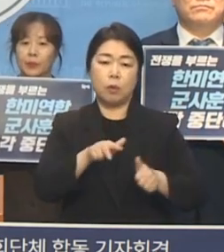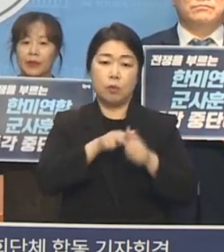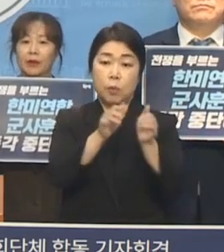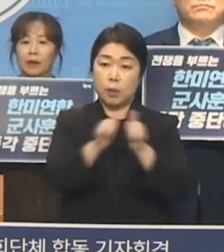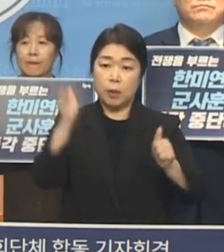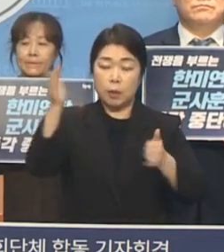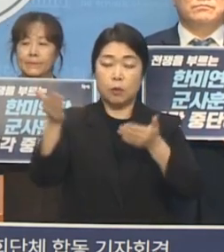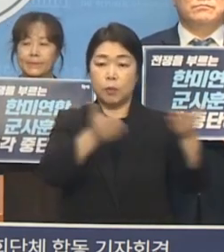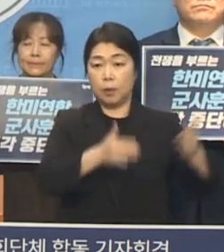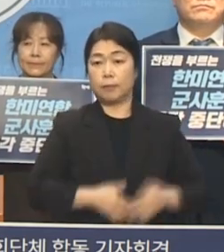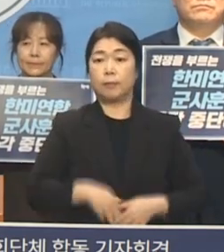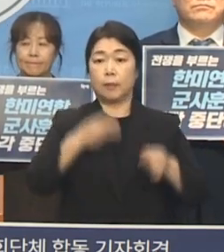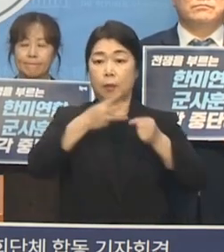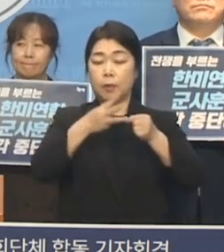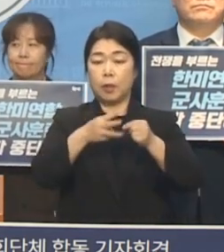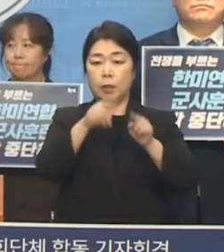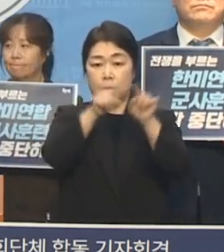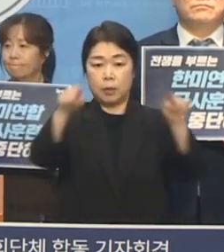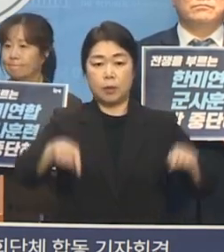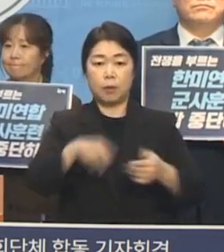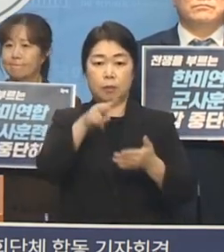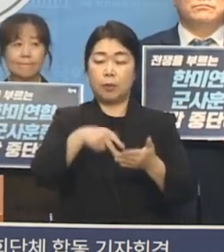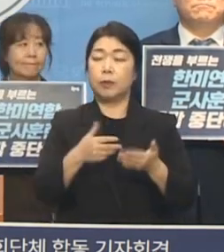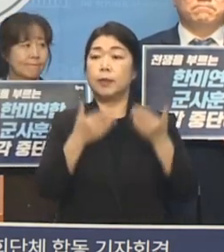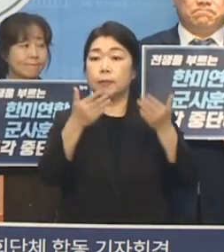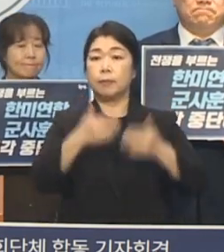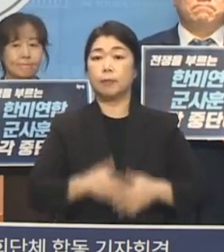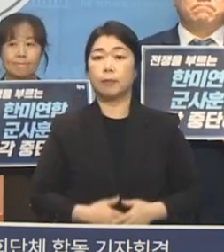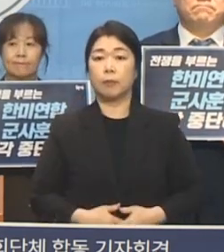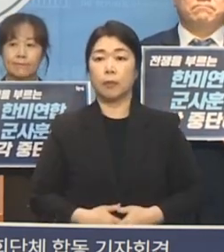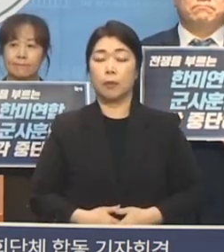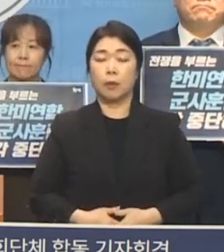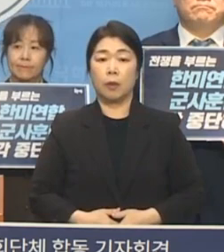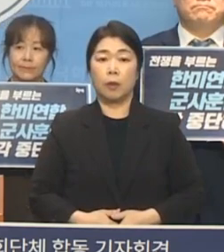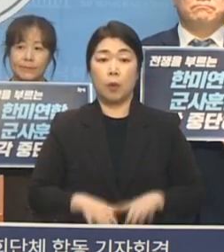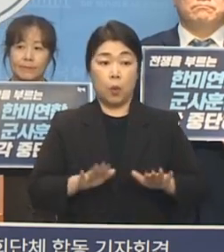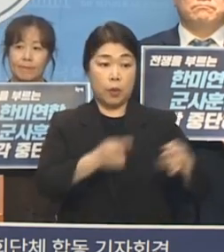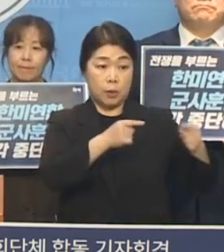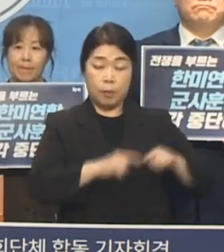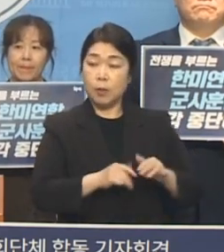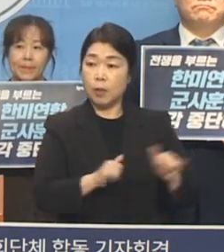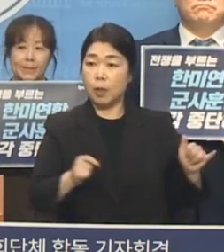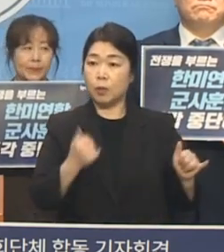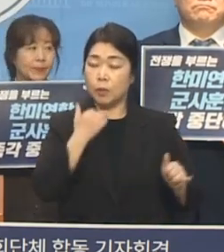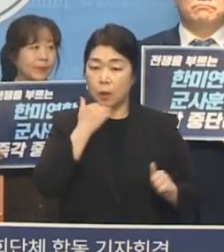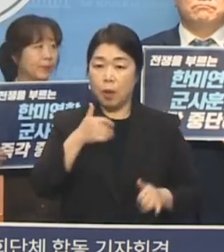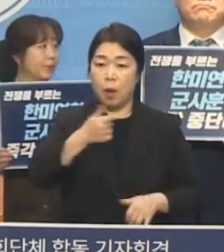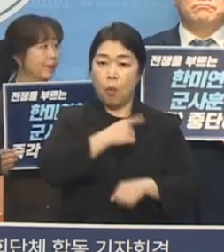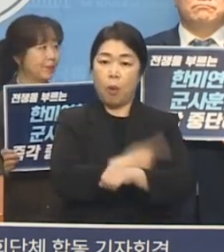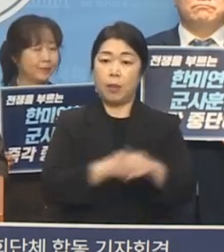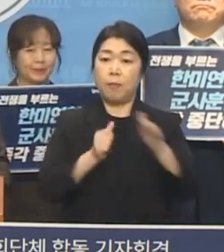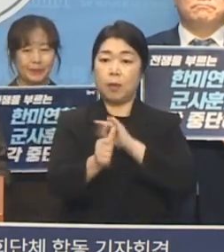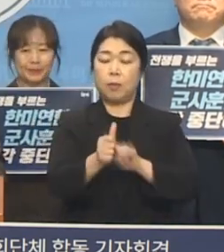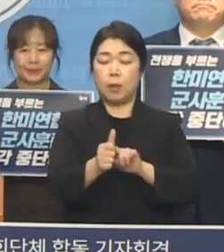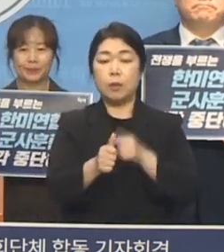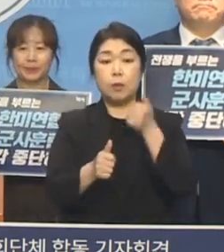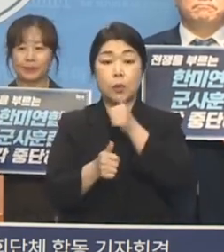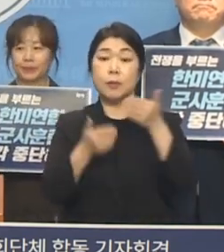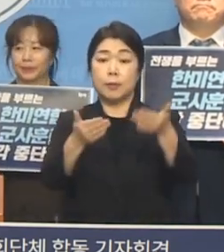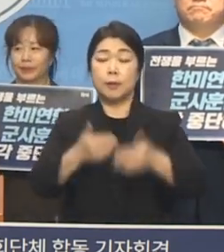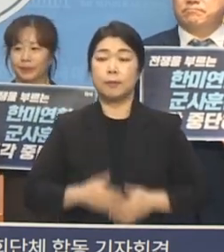해주시겠습니다. 그리고 이어서 기자회견문을 낭독하겠습니다. 오늘 그리고 참가자는 이따가 권혁 대표님이 소개를 해주시기 바랍니다.